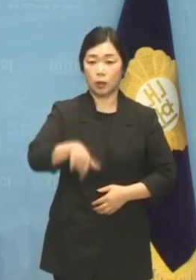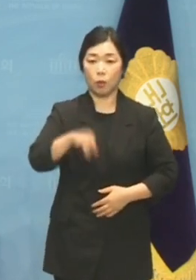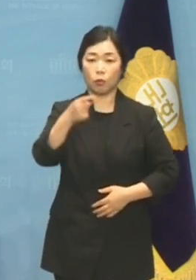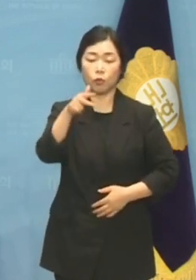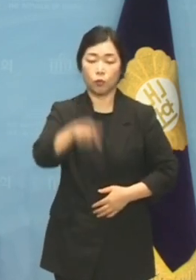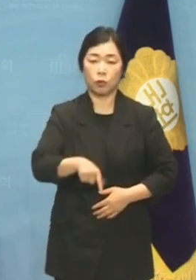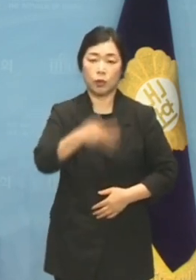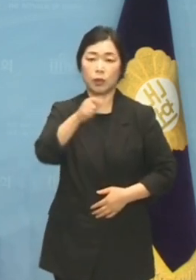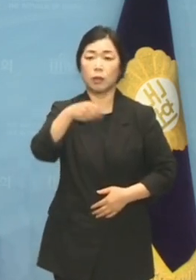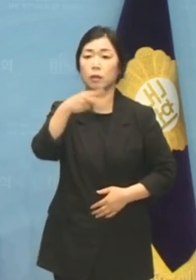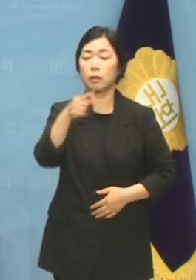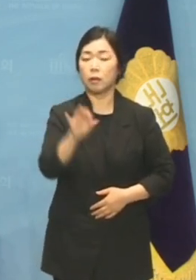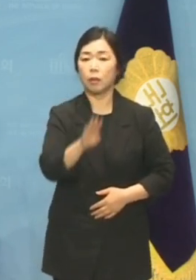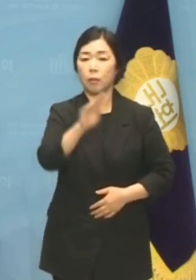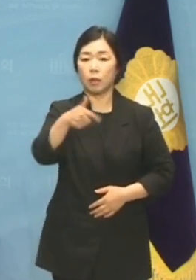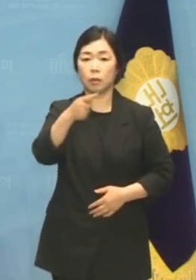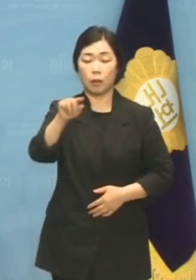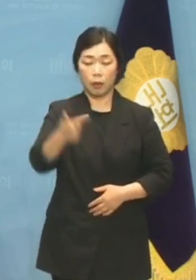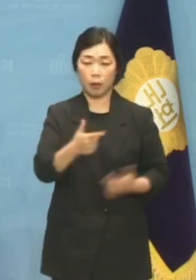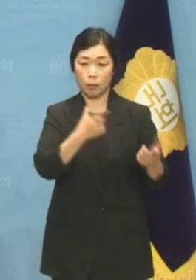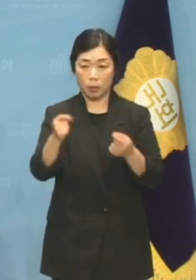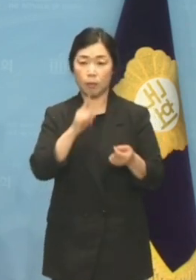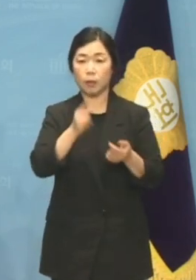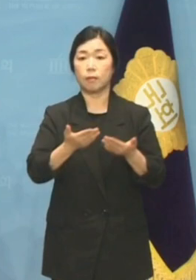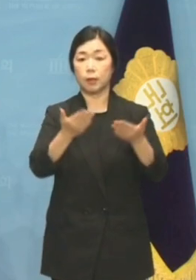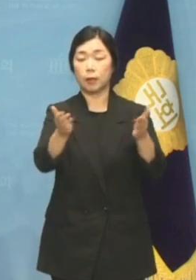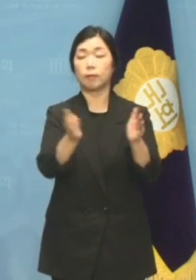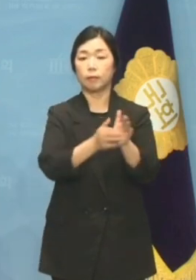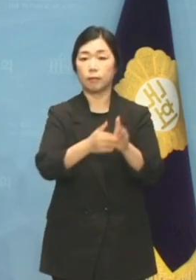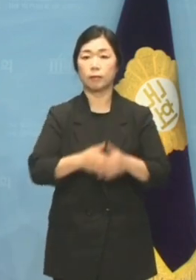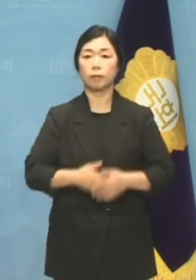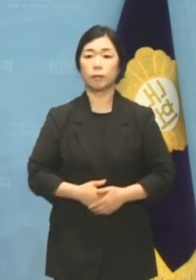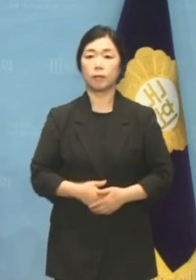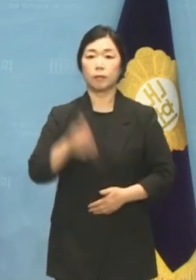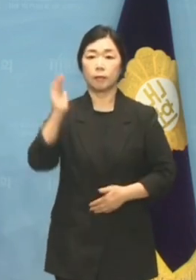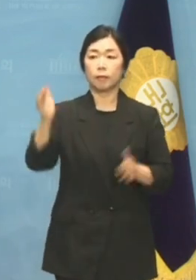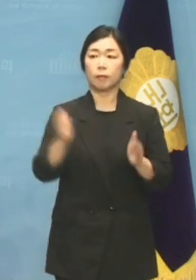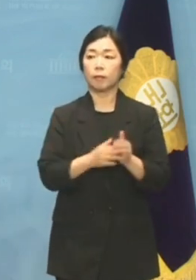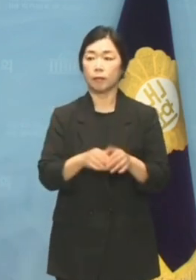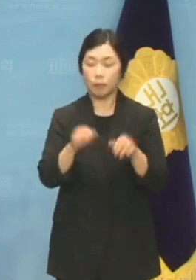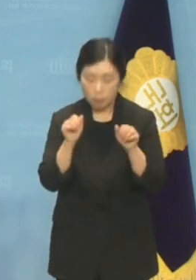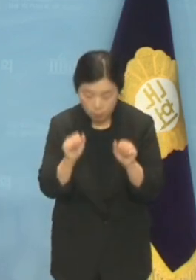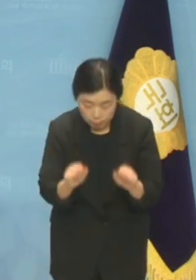송옥주 권칠승 박찬대 한병도 이상입니다.